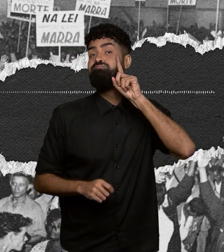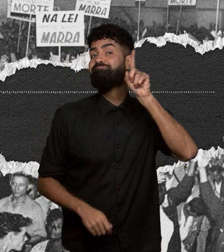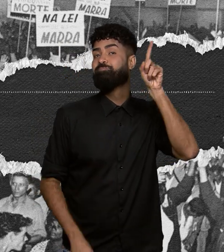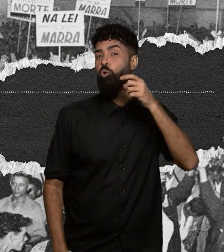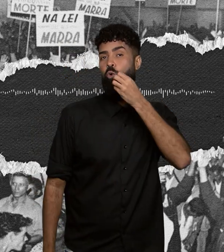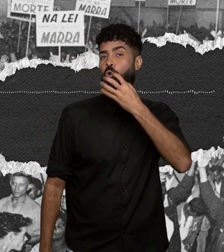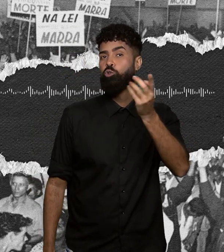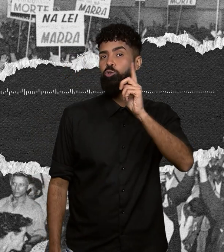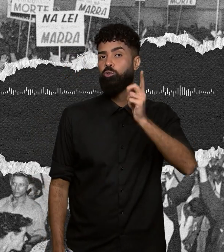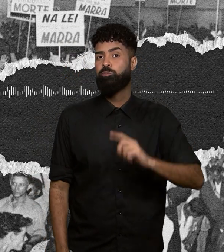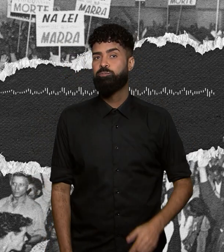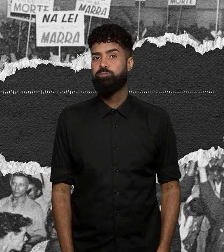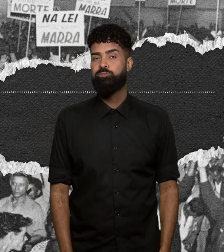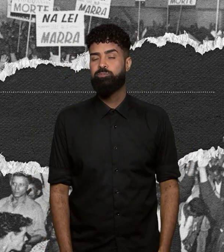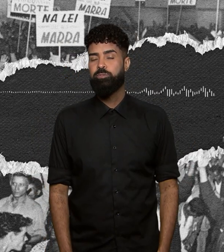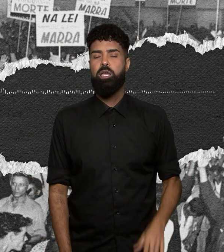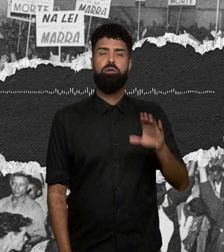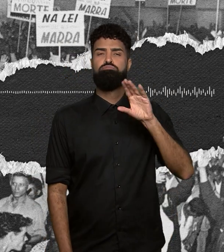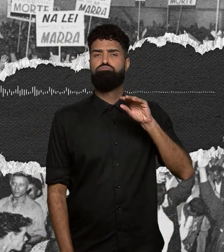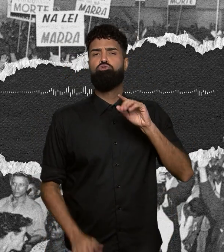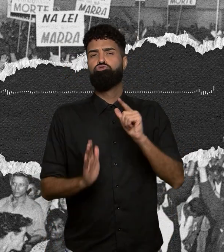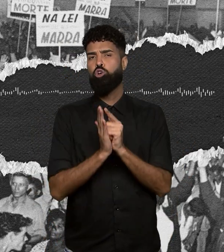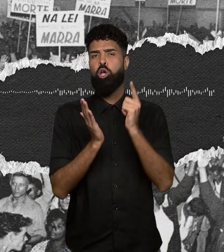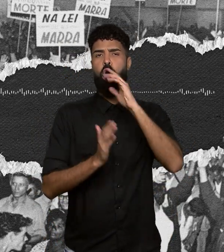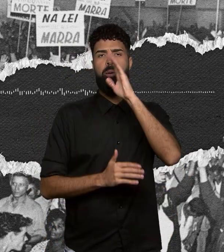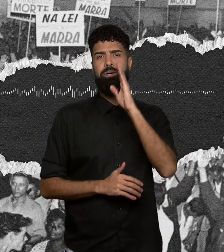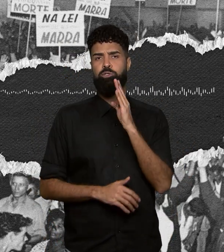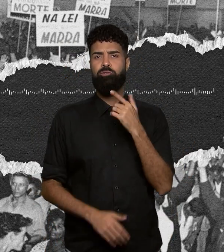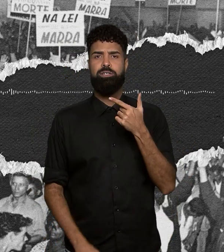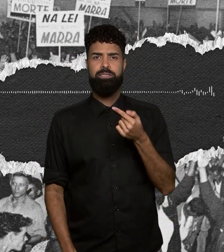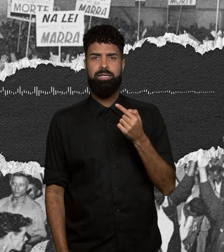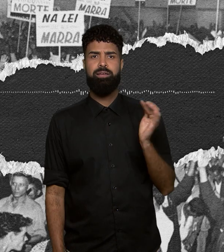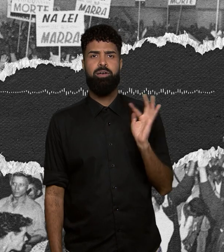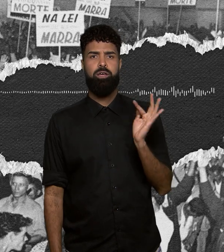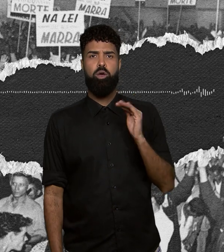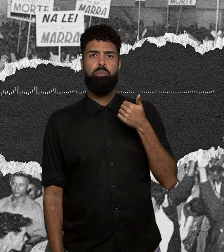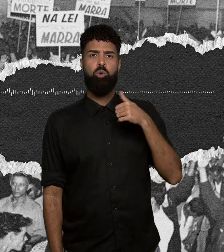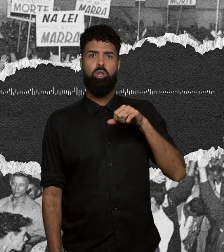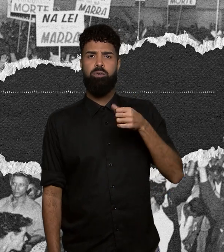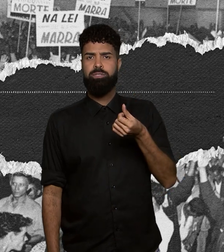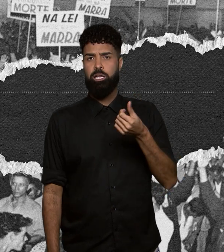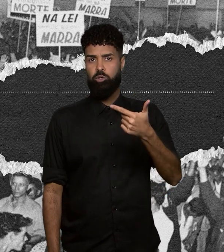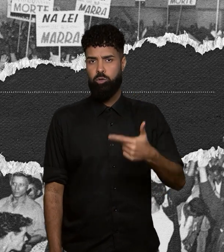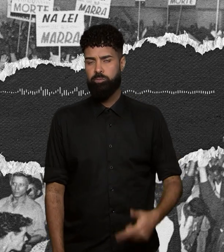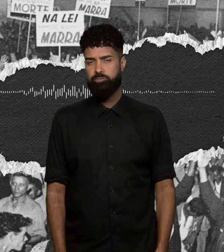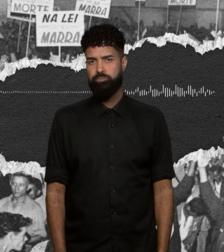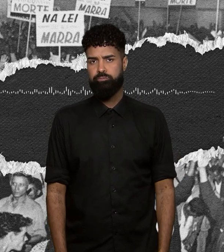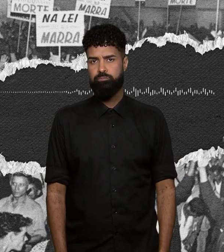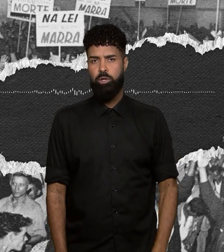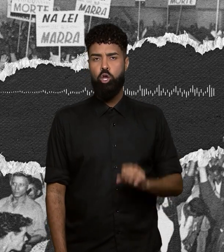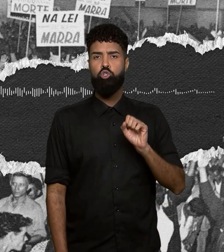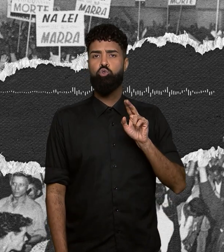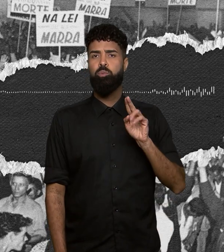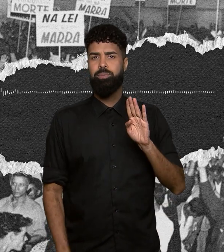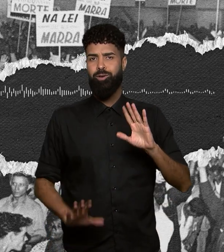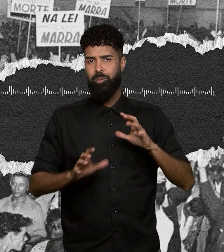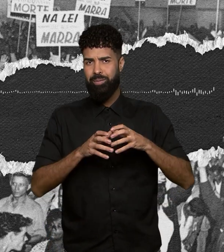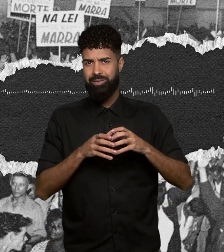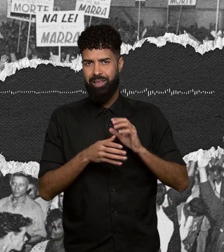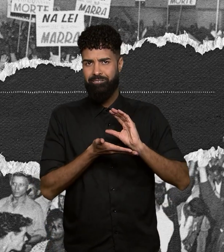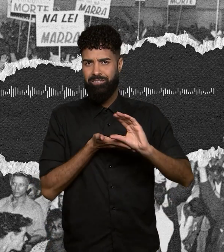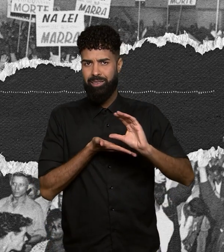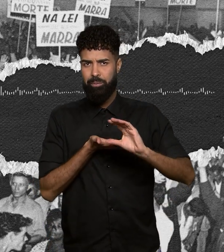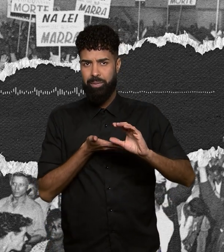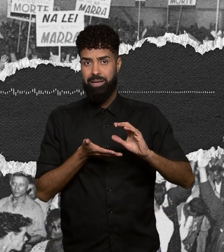Unidos Jornal do Brasil 27 de fevereiro de 1962 o subcomitê de verbas do